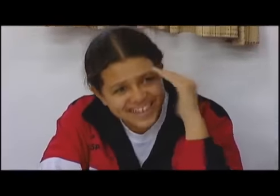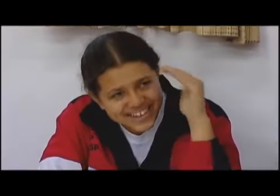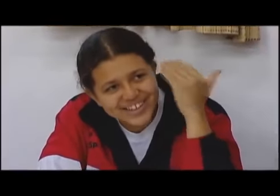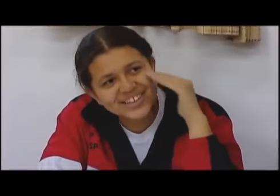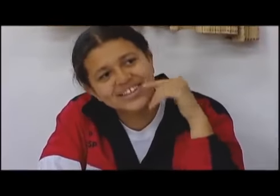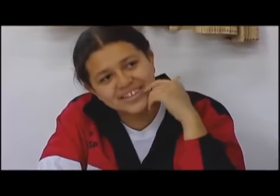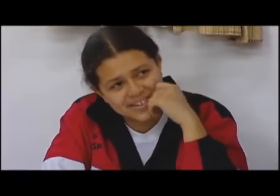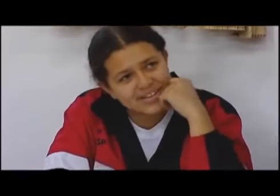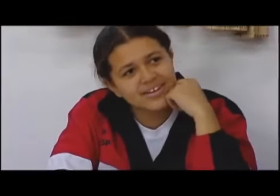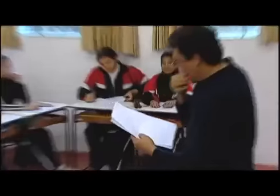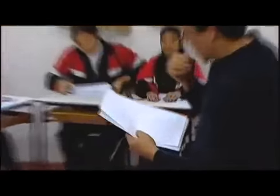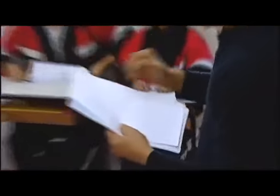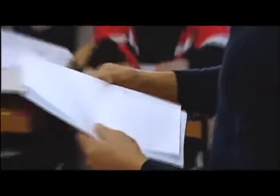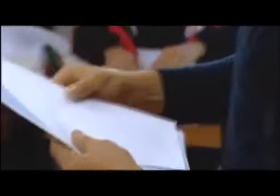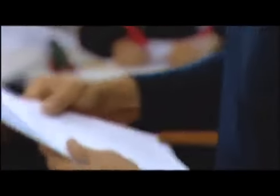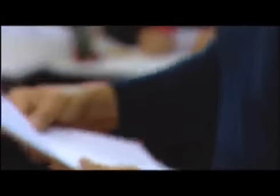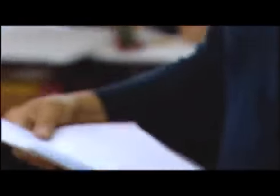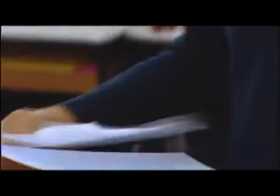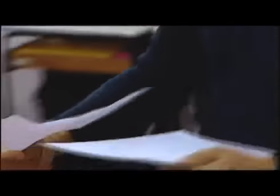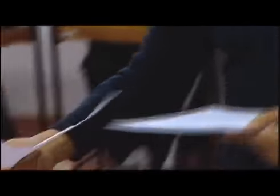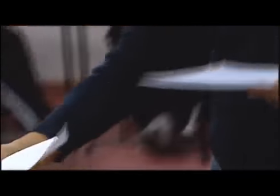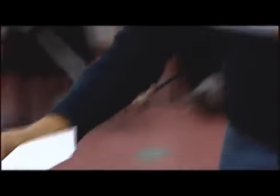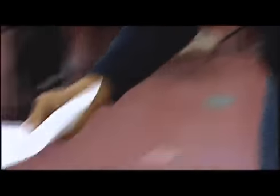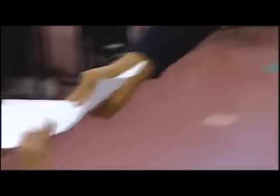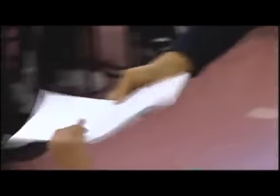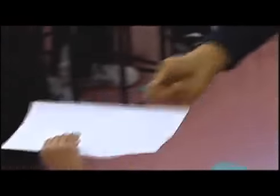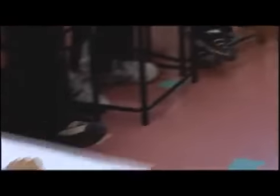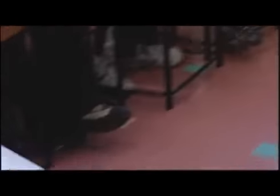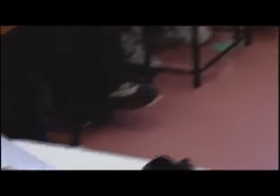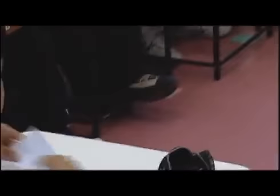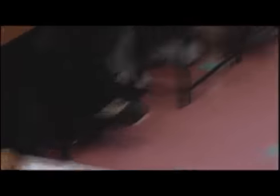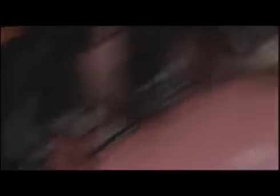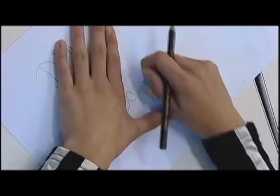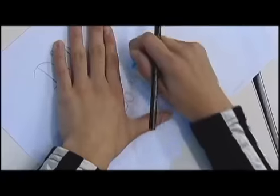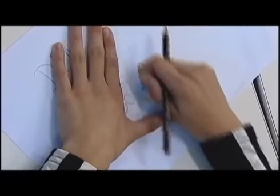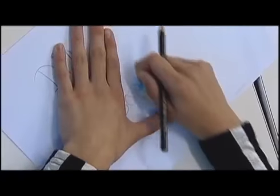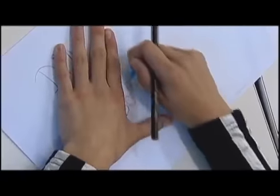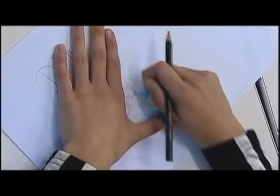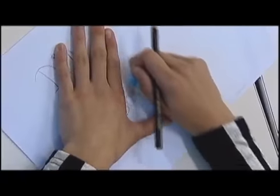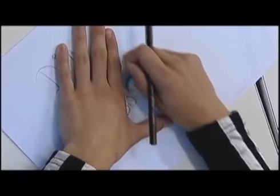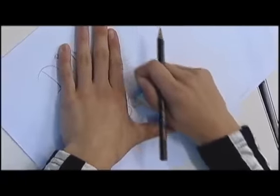a de sinais e como segunda a modalidade escrita da língua oficial do seu país.